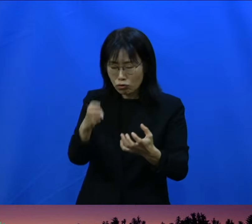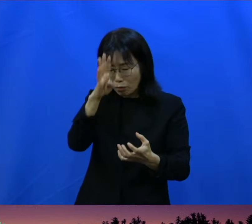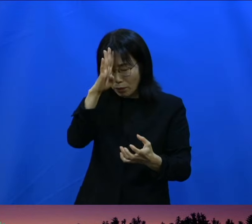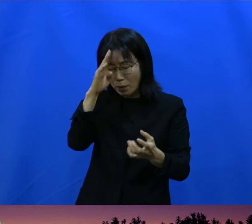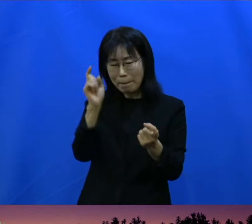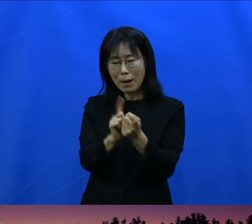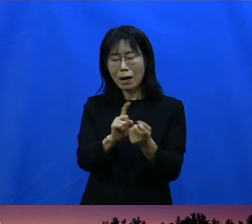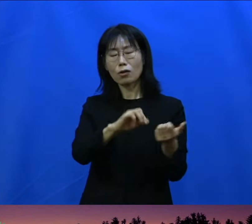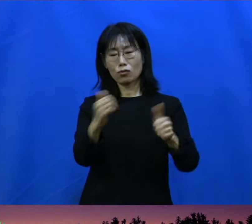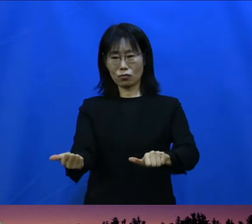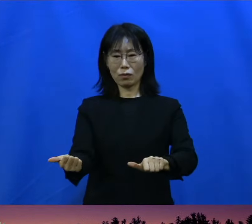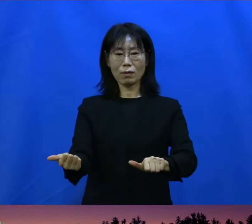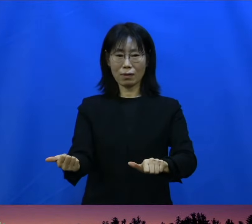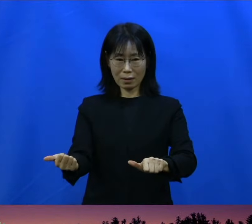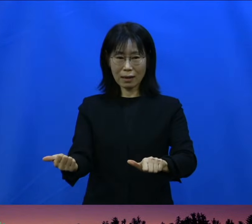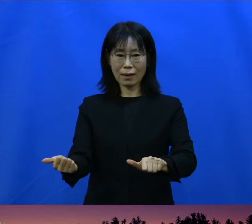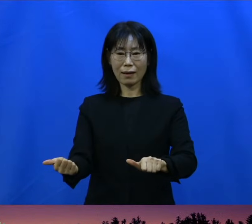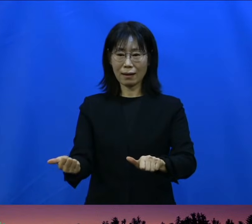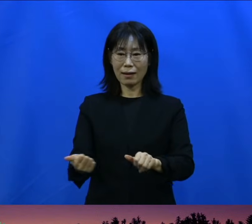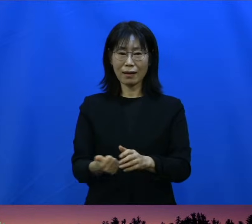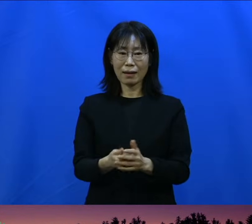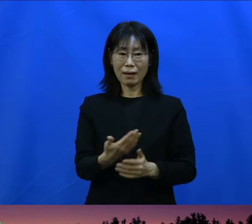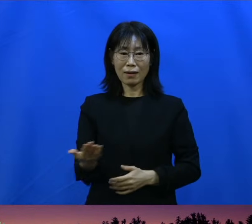추락사는 공사장에서만 일어나는 일이 아닙니다.